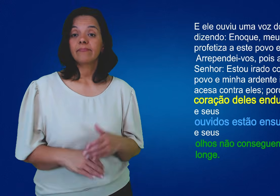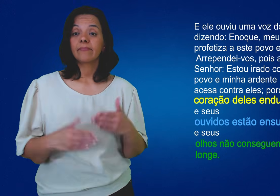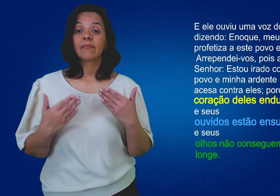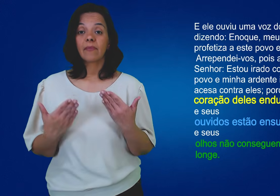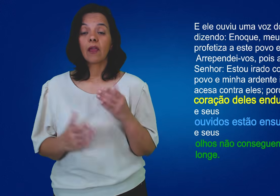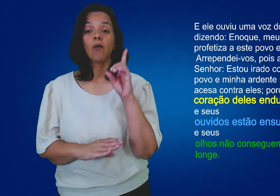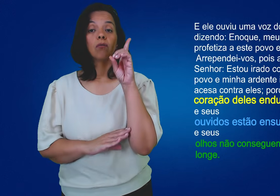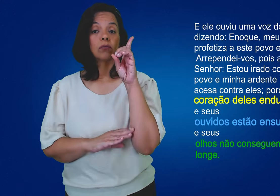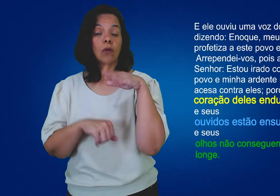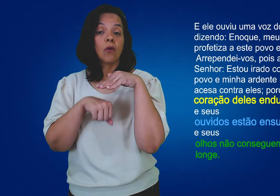longe.